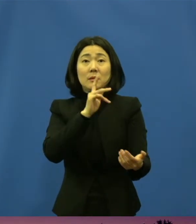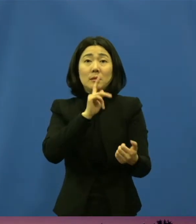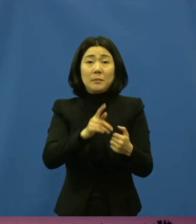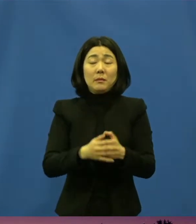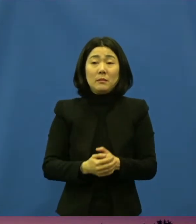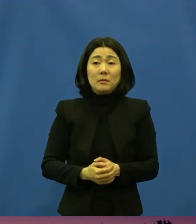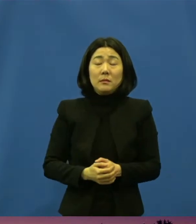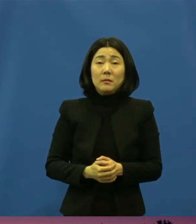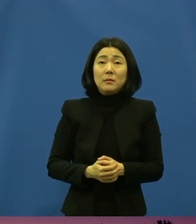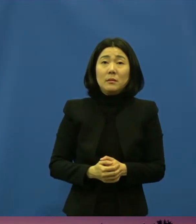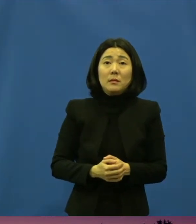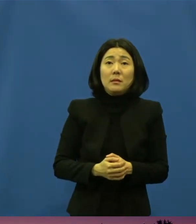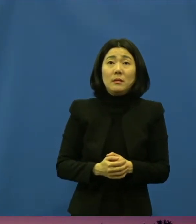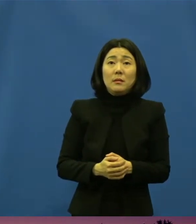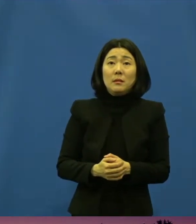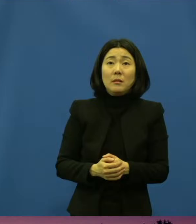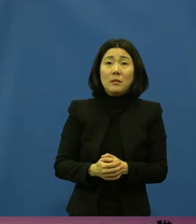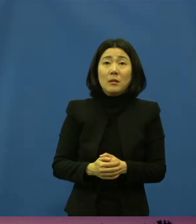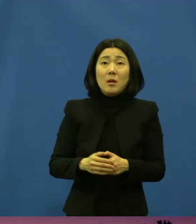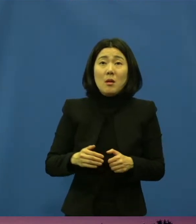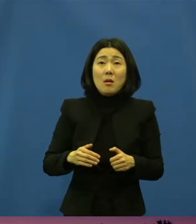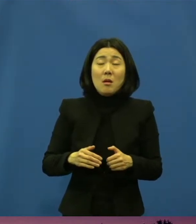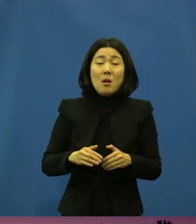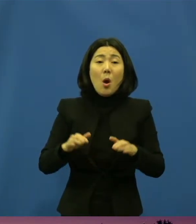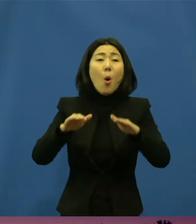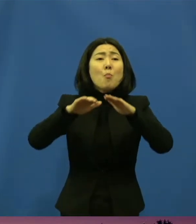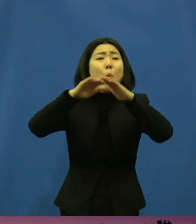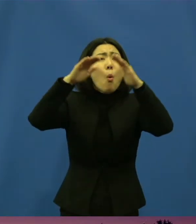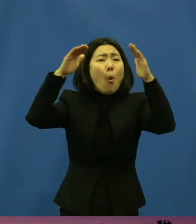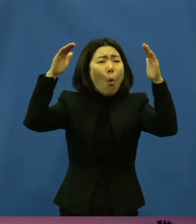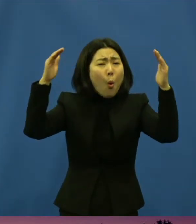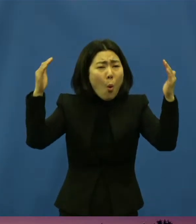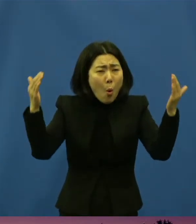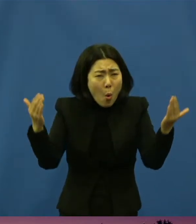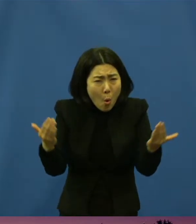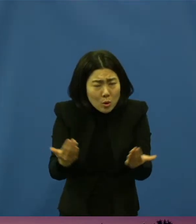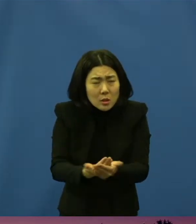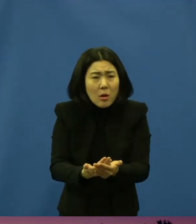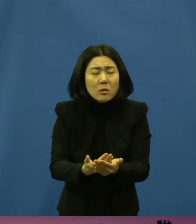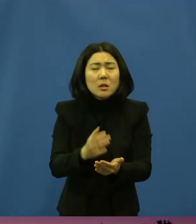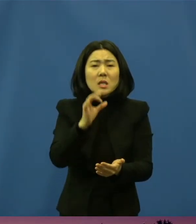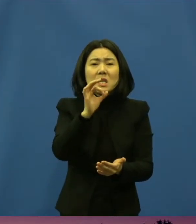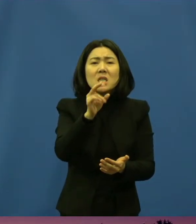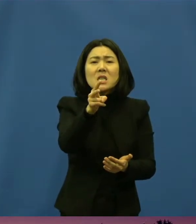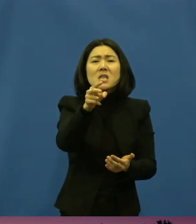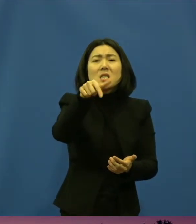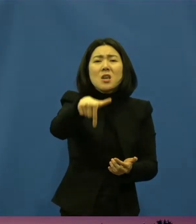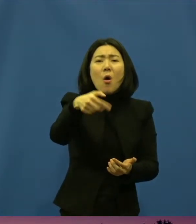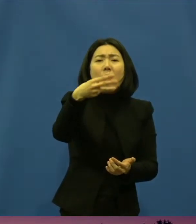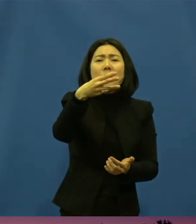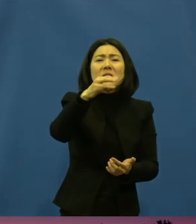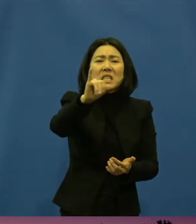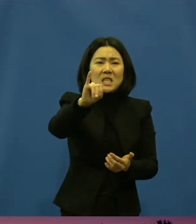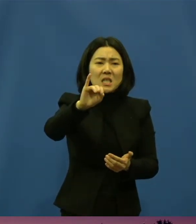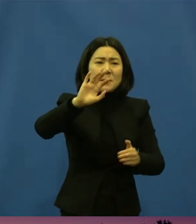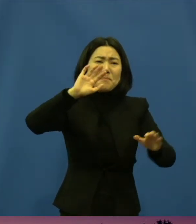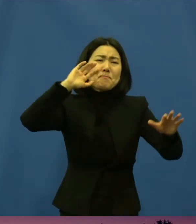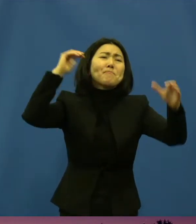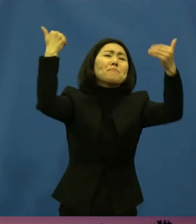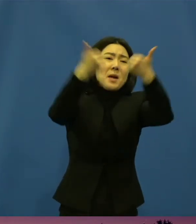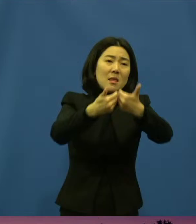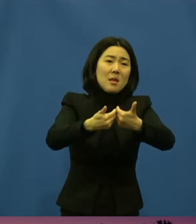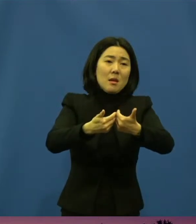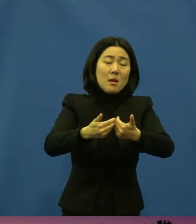뭐냐면 모든 것을 영리로 바꿨다는 거예요. 이 죄가 하는 일이에요. 뒤집어 놓은 거. 하나님이